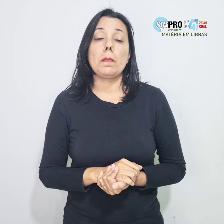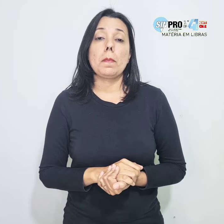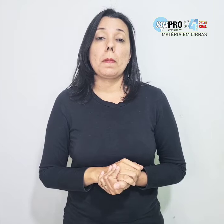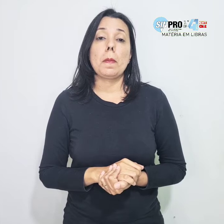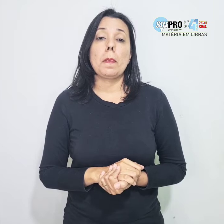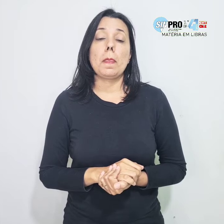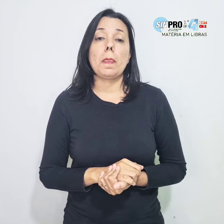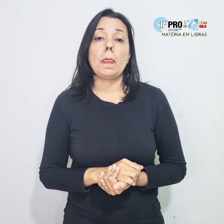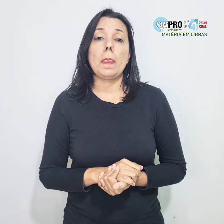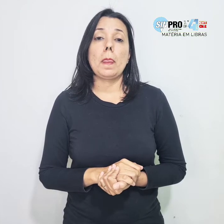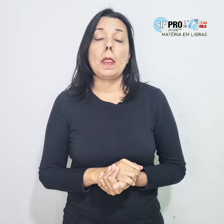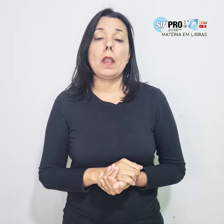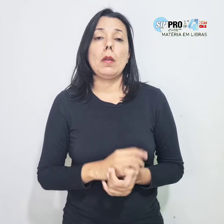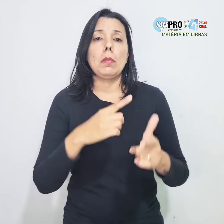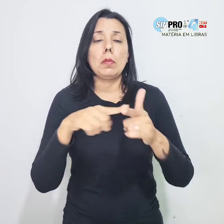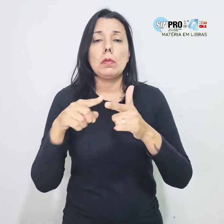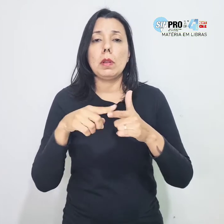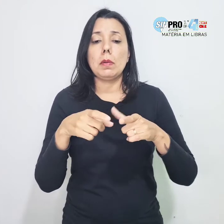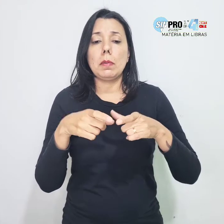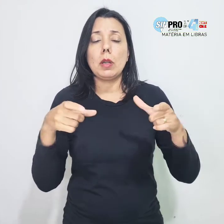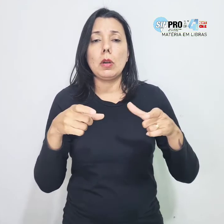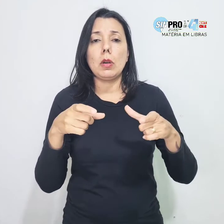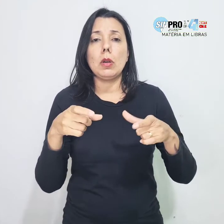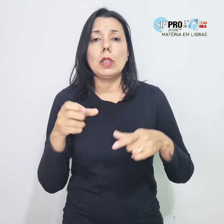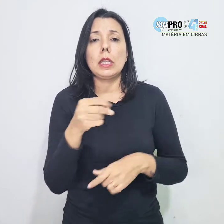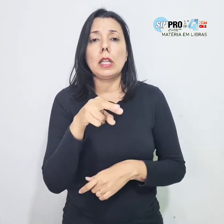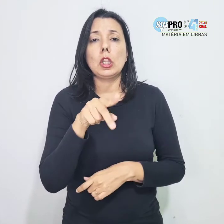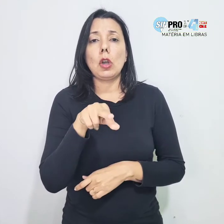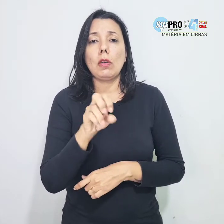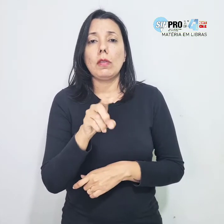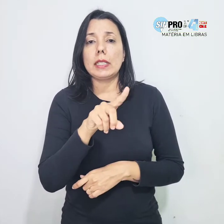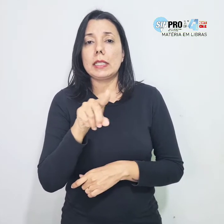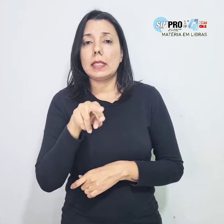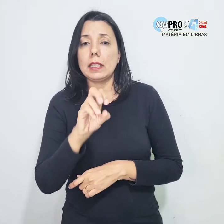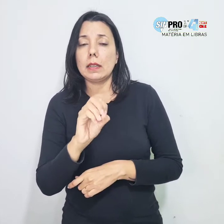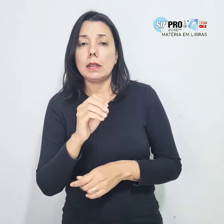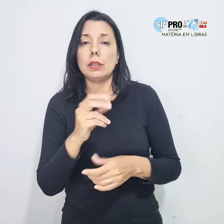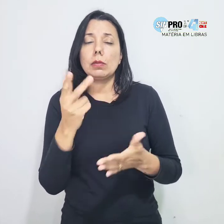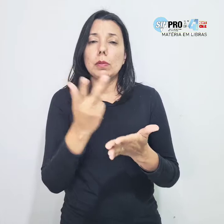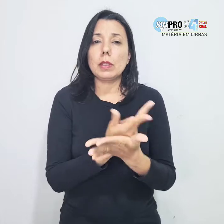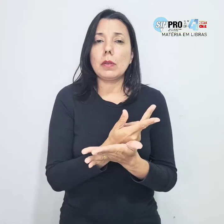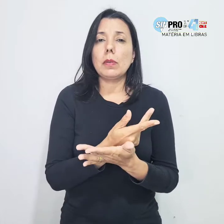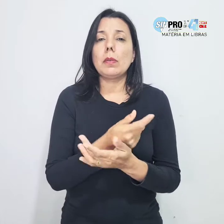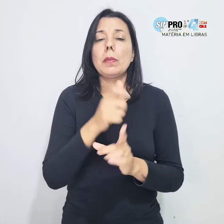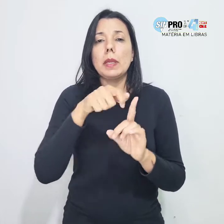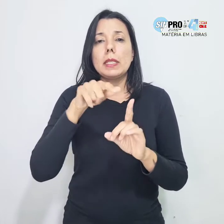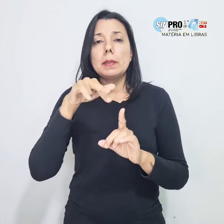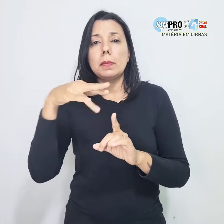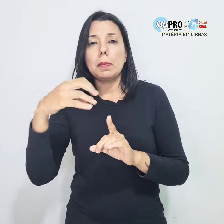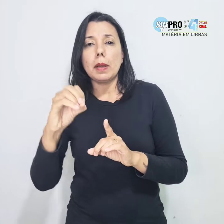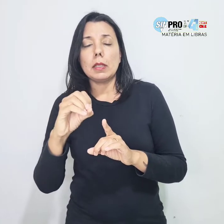Um dos maiores surtos de coronavírus na Nova Zelândia aconteceu em março em uma escola marista de